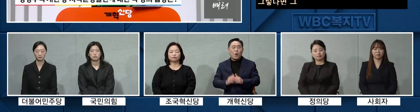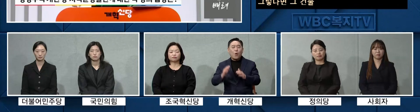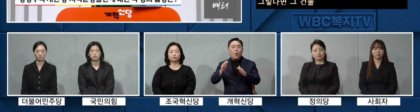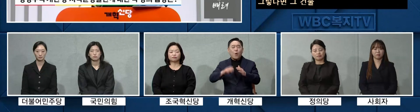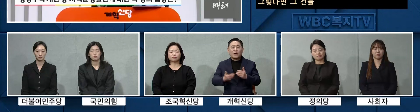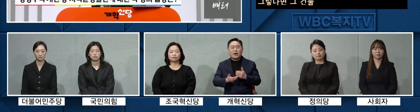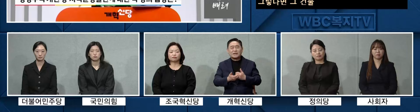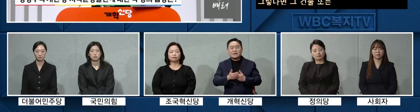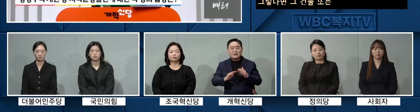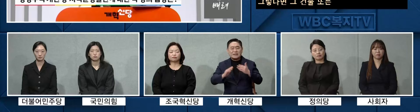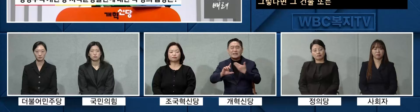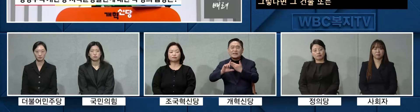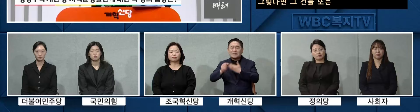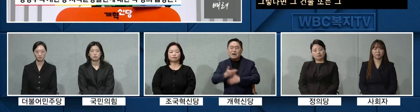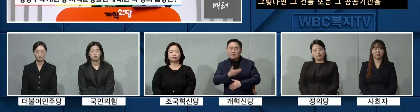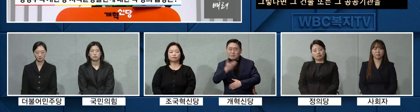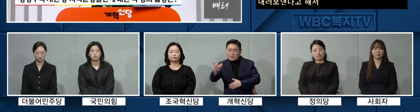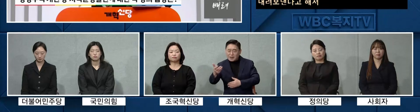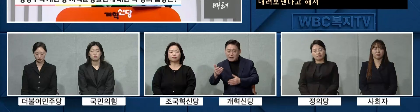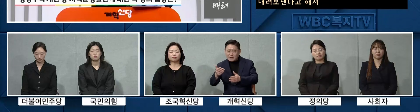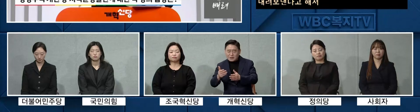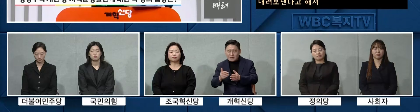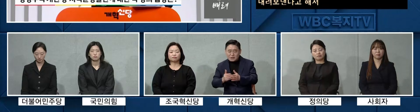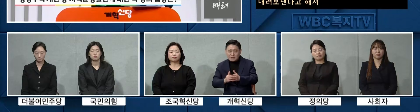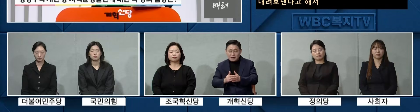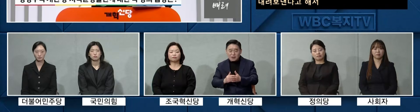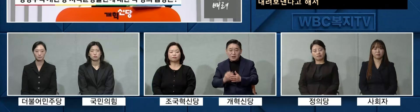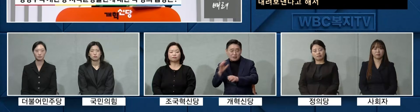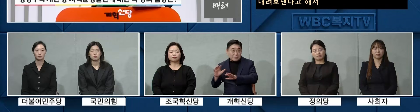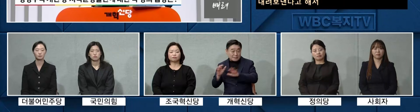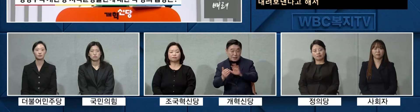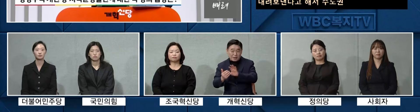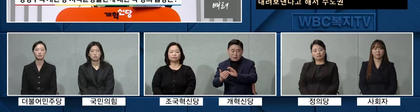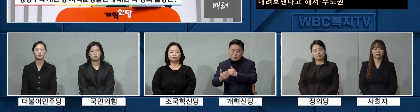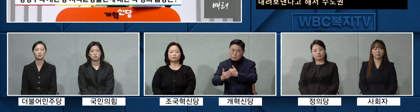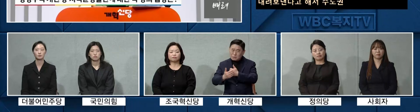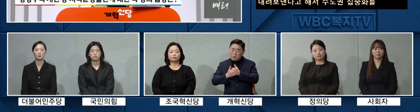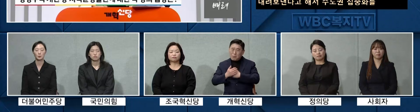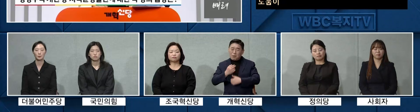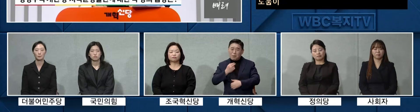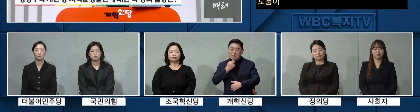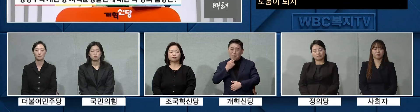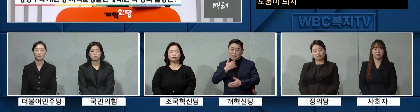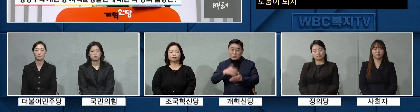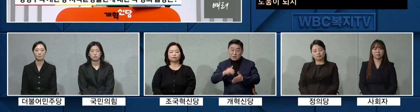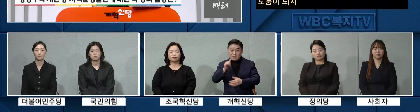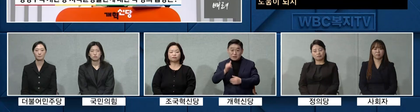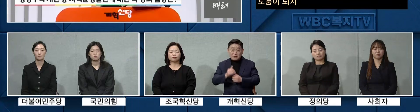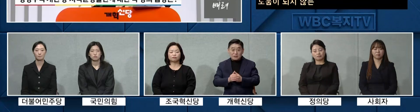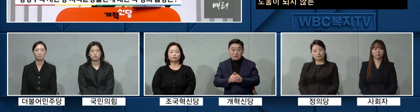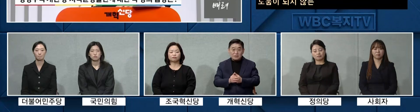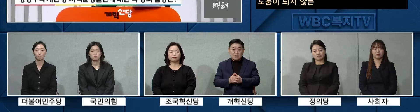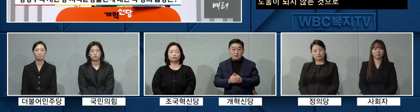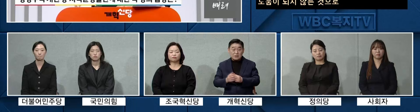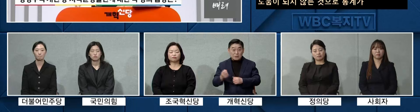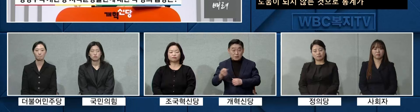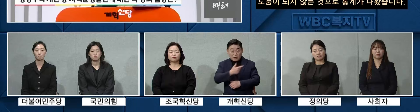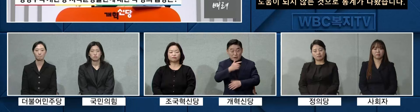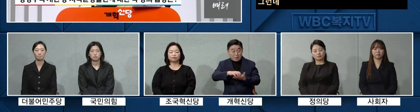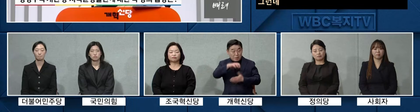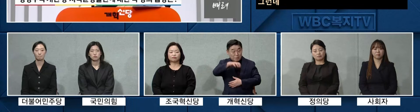공공기관을 내려보낸다고 해서 수도권 집중화를 막는 데 도움이 되지 않는 것으로 통계가 나왔습니다. 그런데 이번에 또